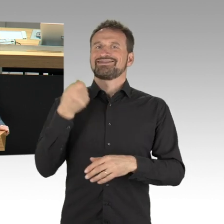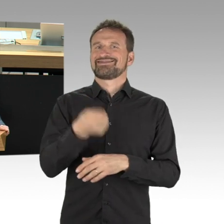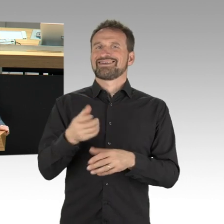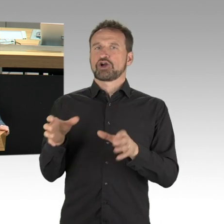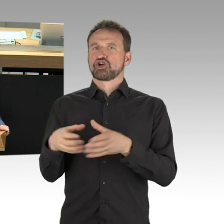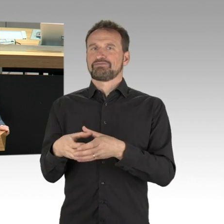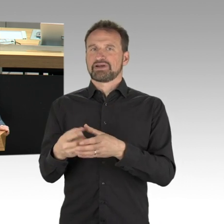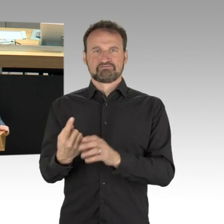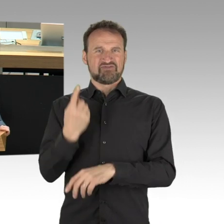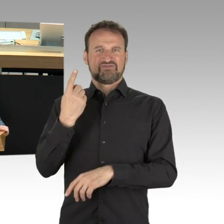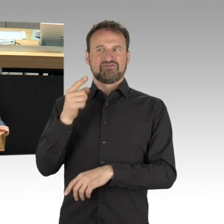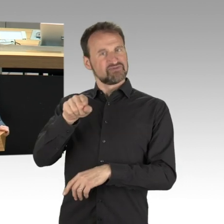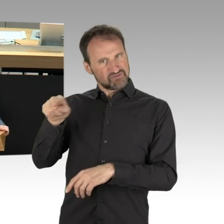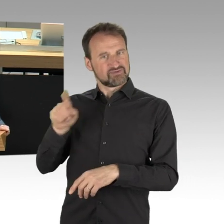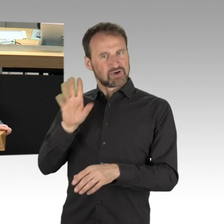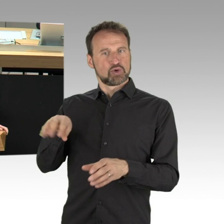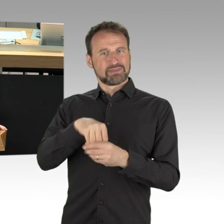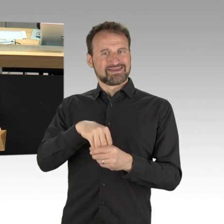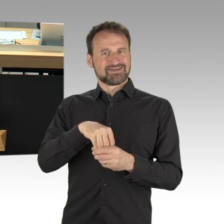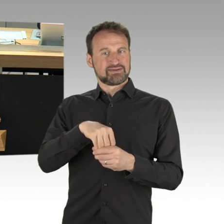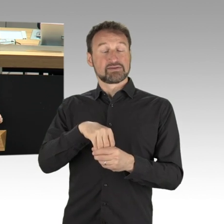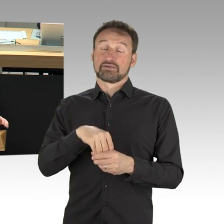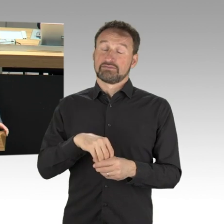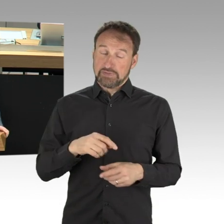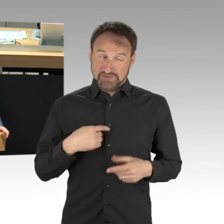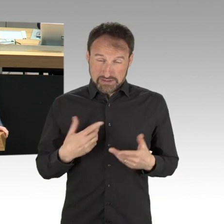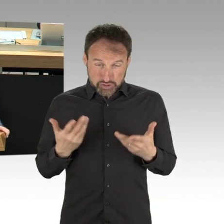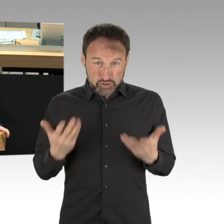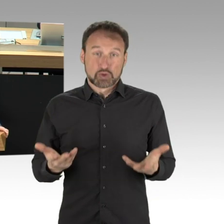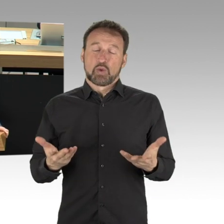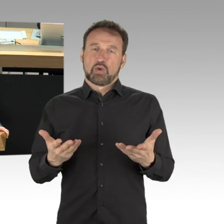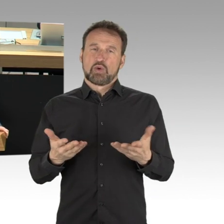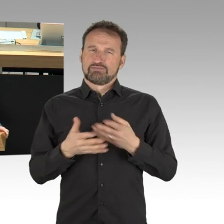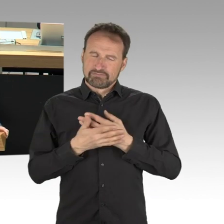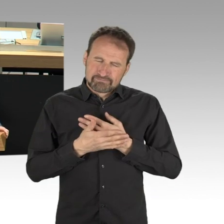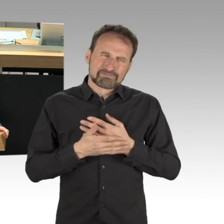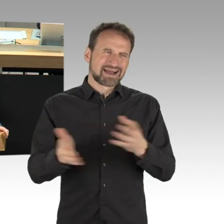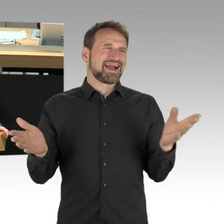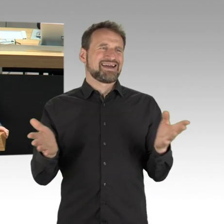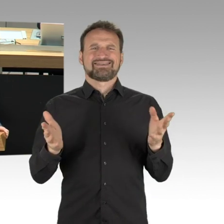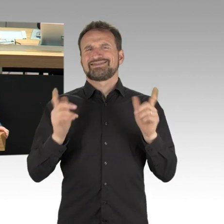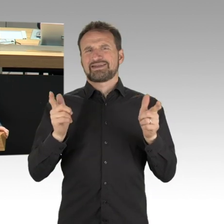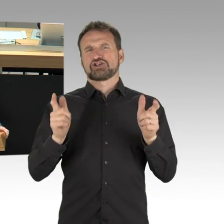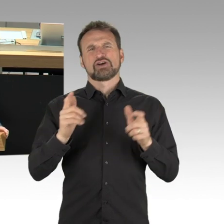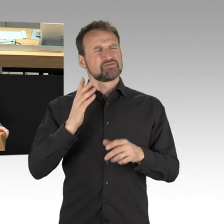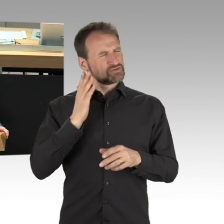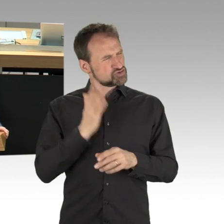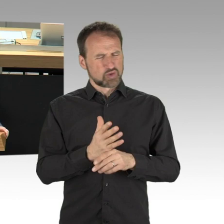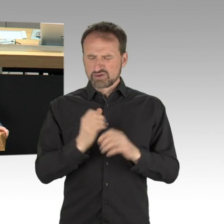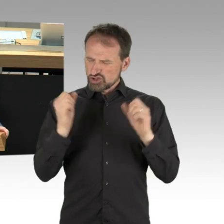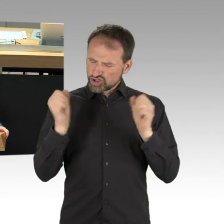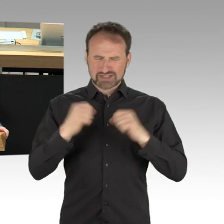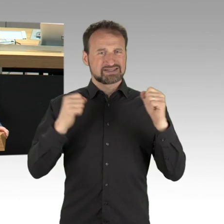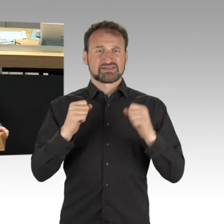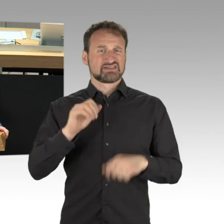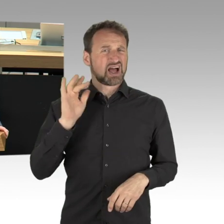wir haben diesen breiten gesellschaftlichen Konsens, dass Antisemitismus keinen Fingerbreit Platz in dieser Stadt